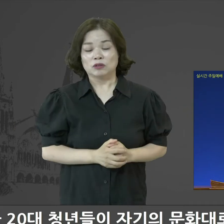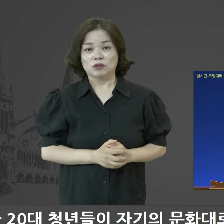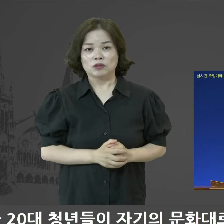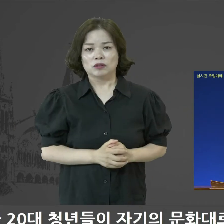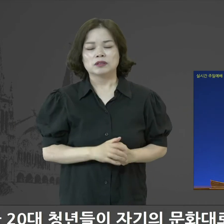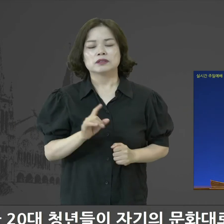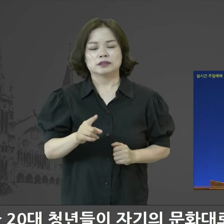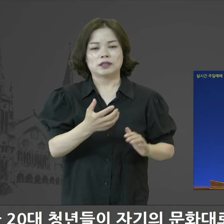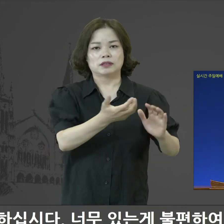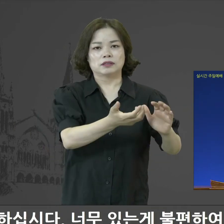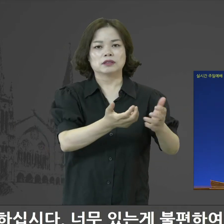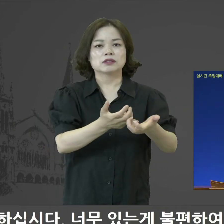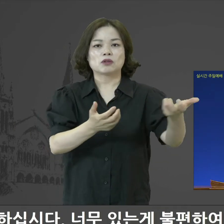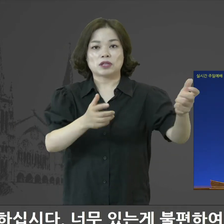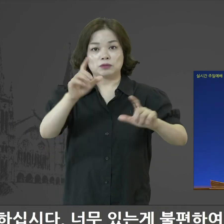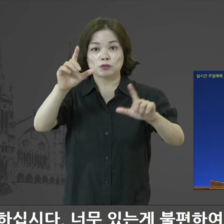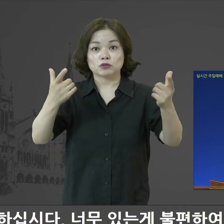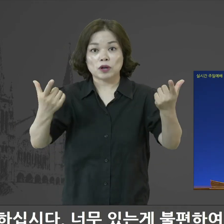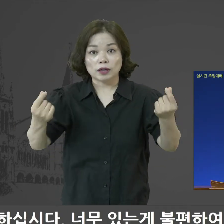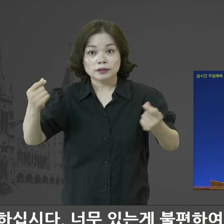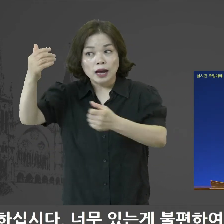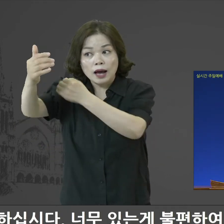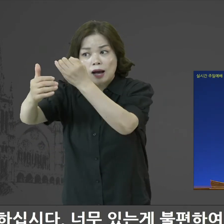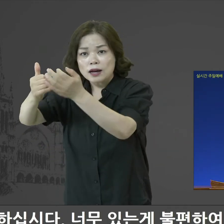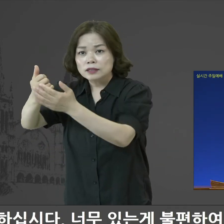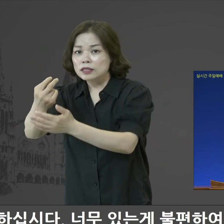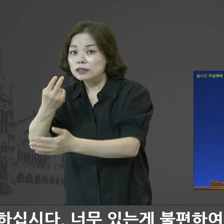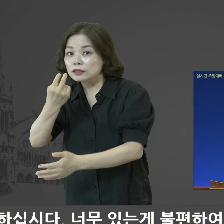떠나 있는 모습이에요. 하나님의